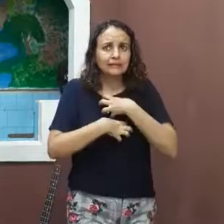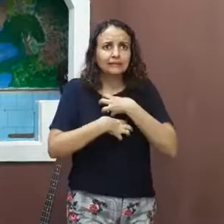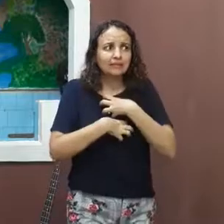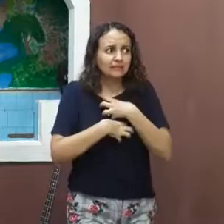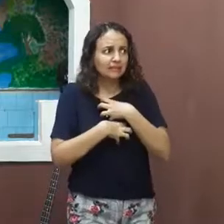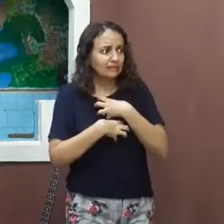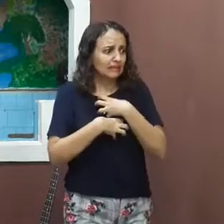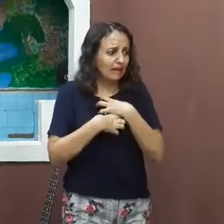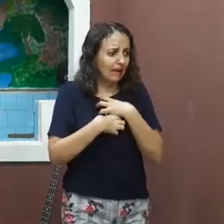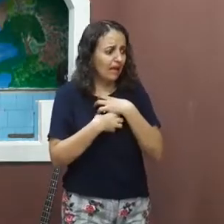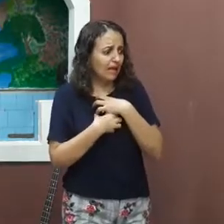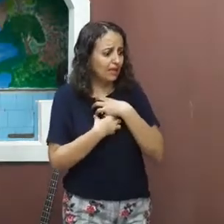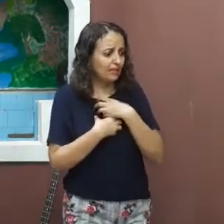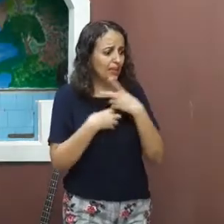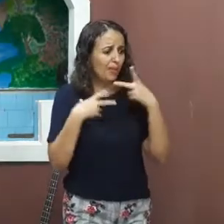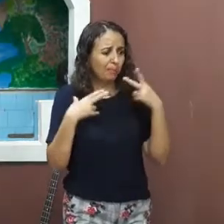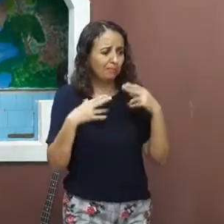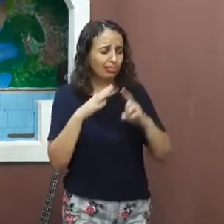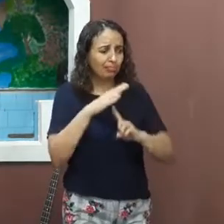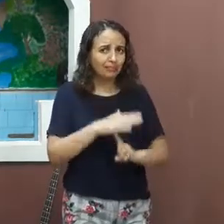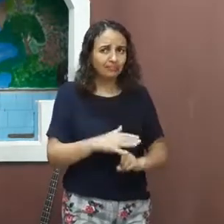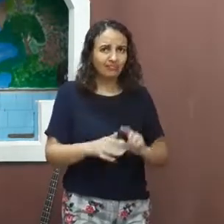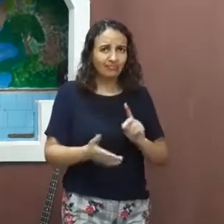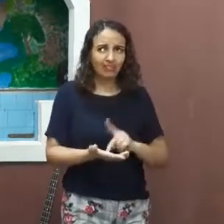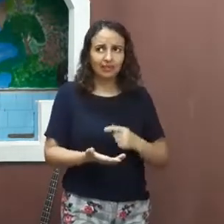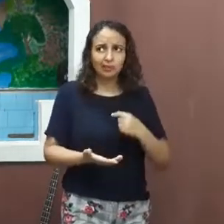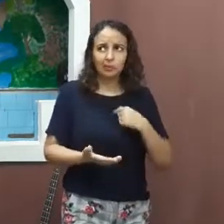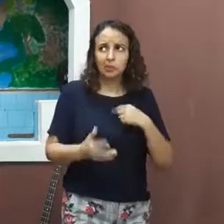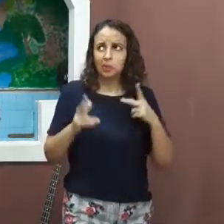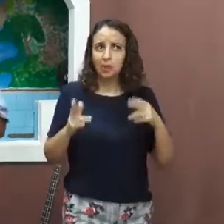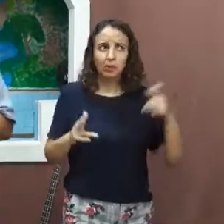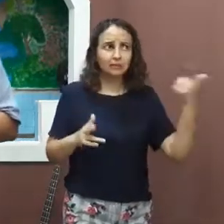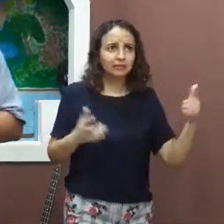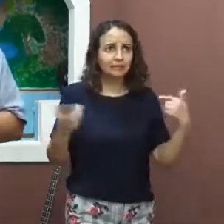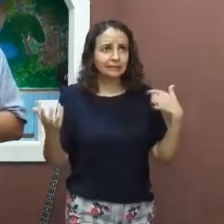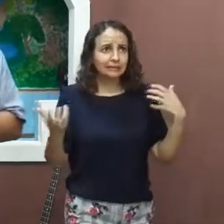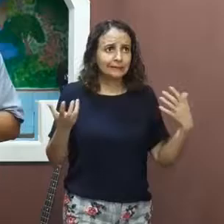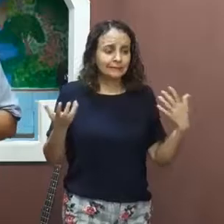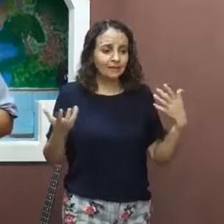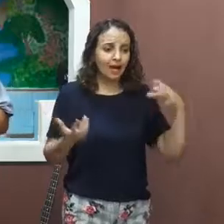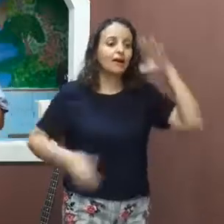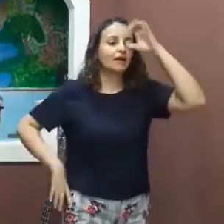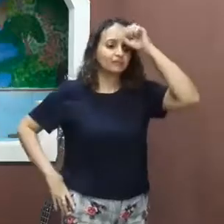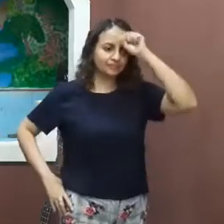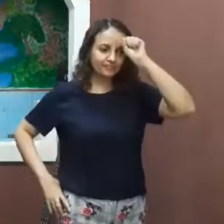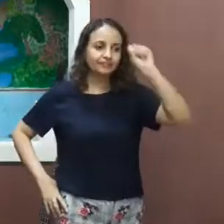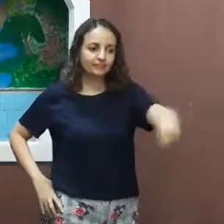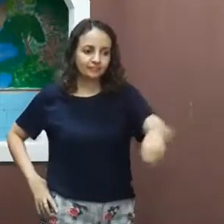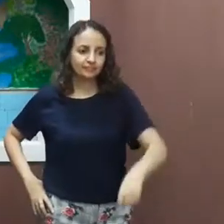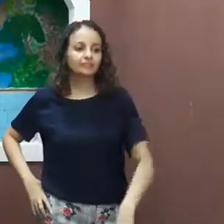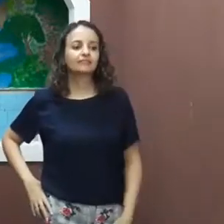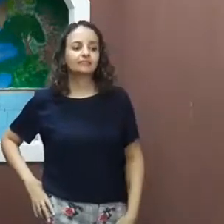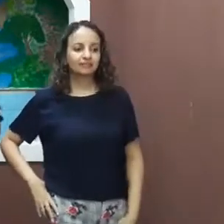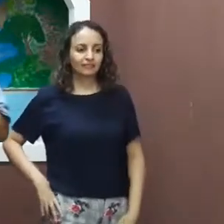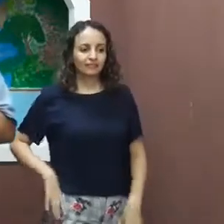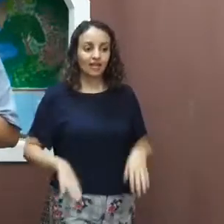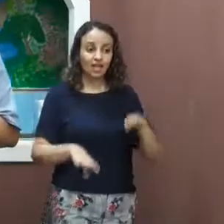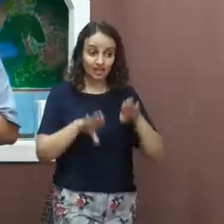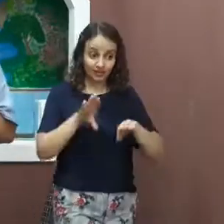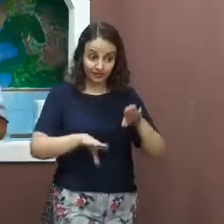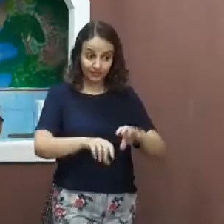e seja mais empático. Mas talvez a sua dor emocional seja de outras